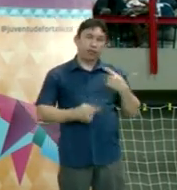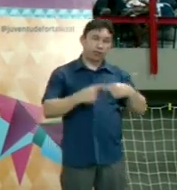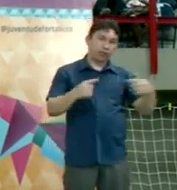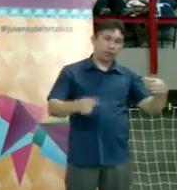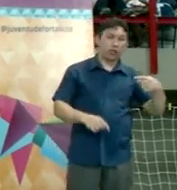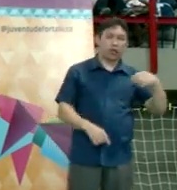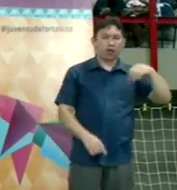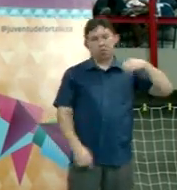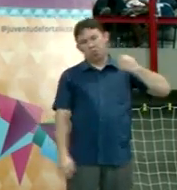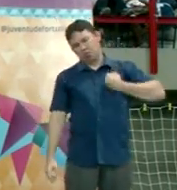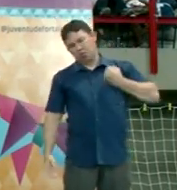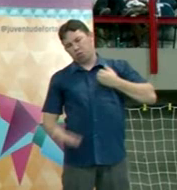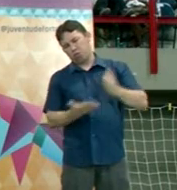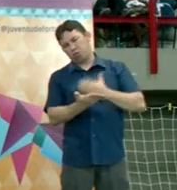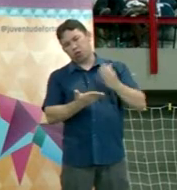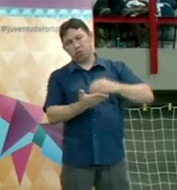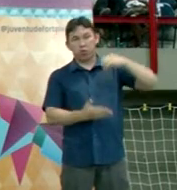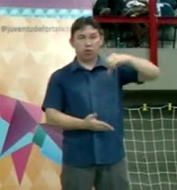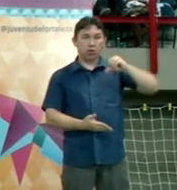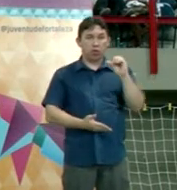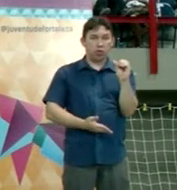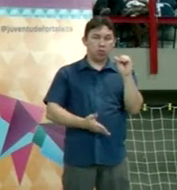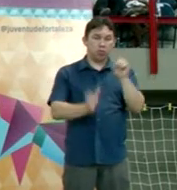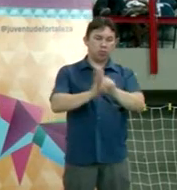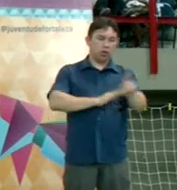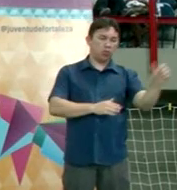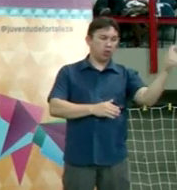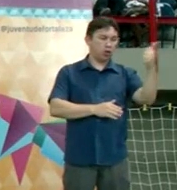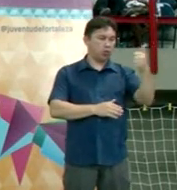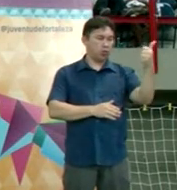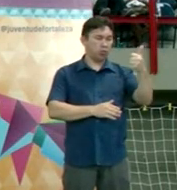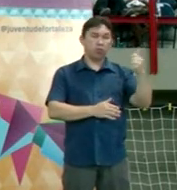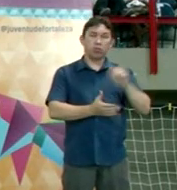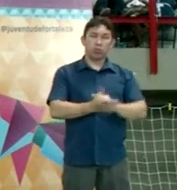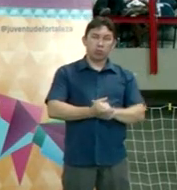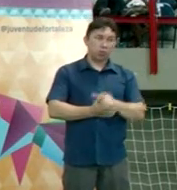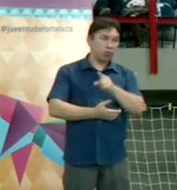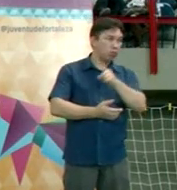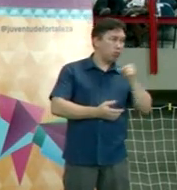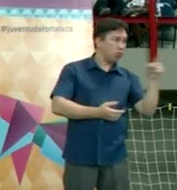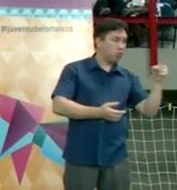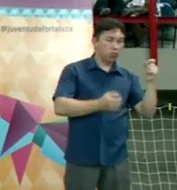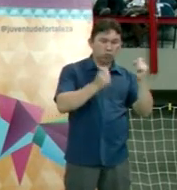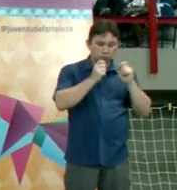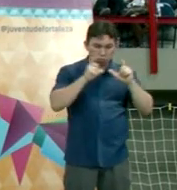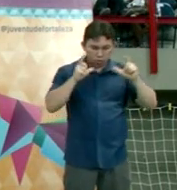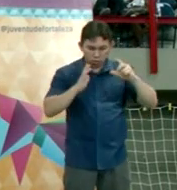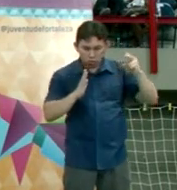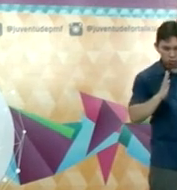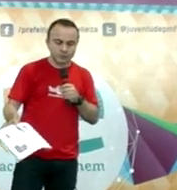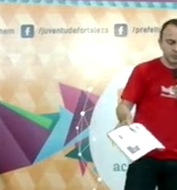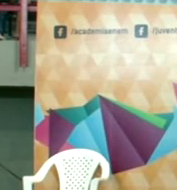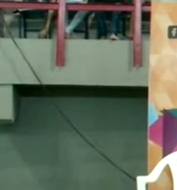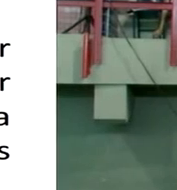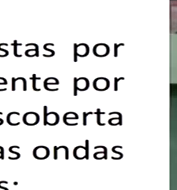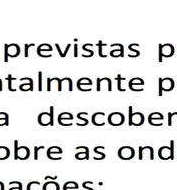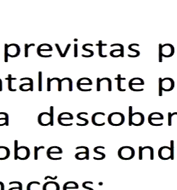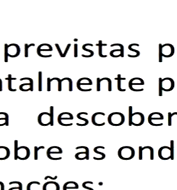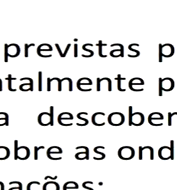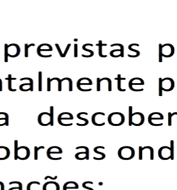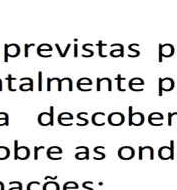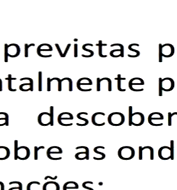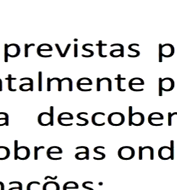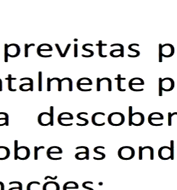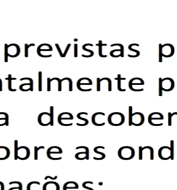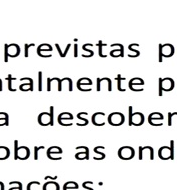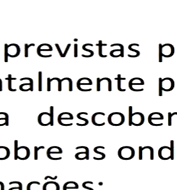página 96, onde tem a questão número 1. Muita atenção à leitura do texto.